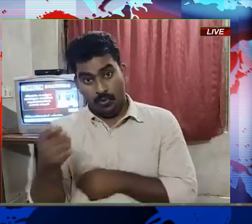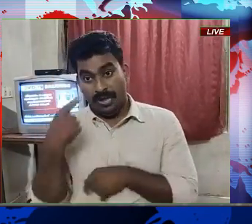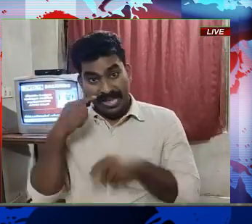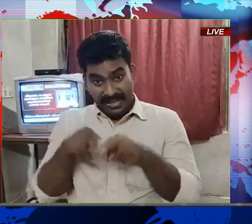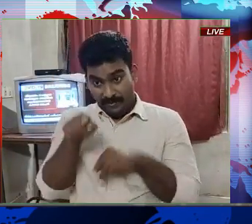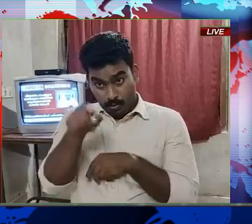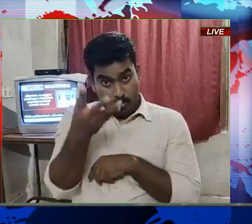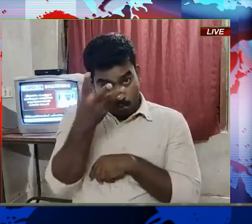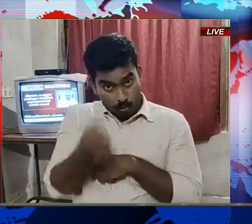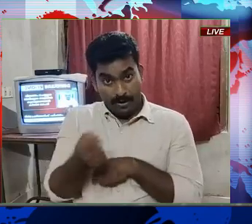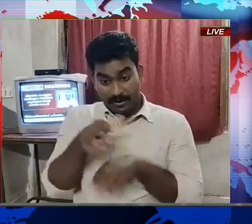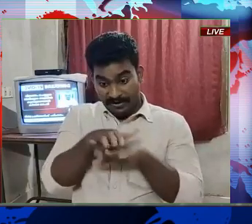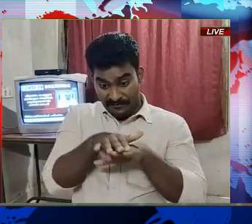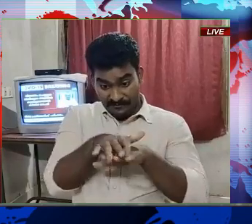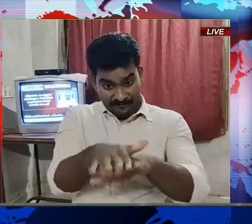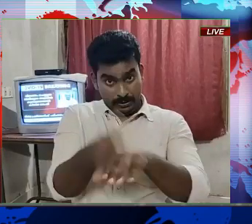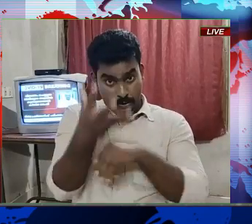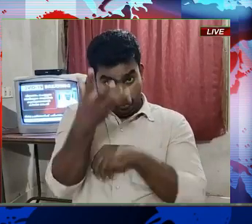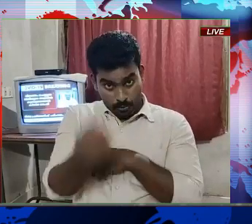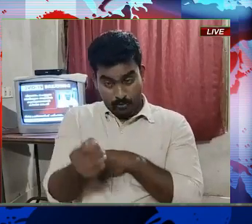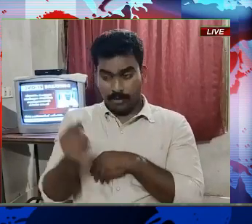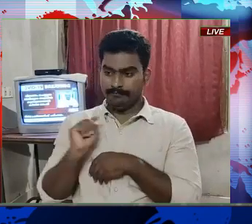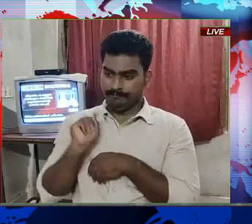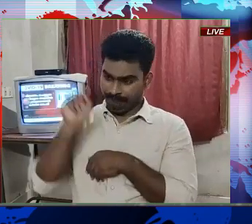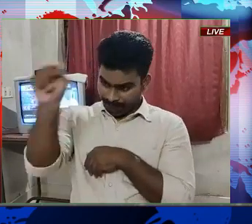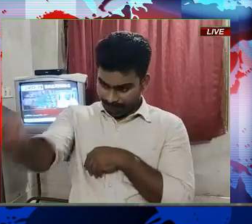അത് വലിയ ജനക്കൂട്ടം വരുന്നു എന്നുള്ളത് കൊണ്ട് തന്നെ